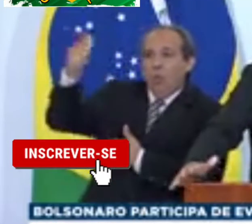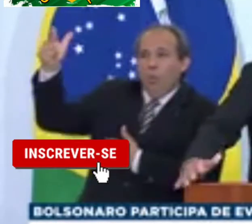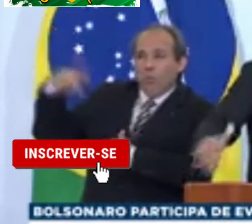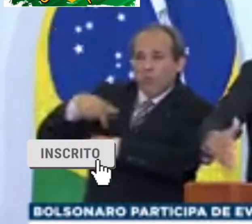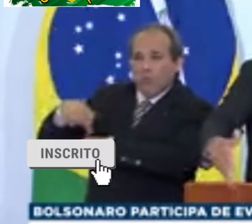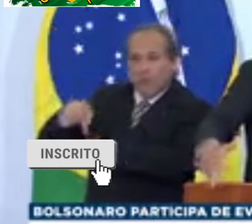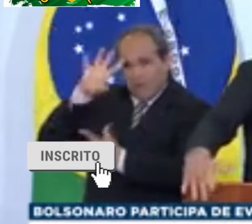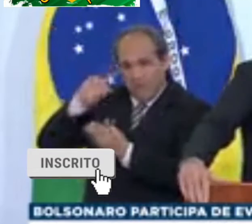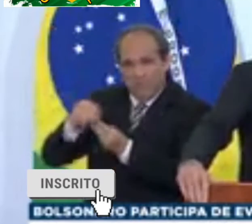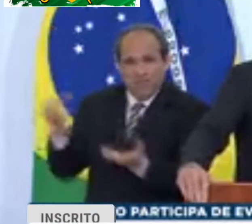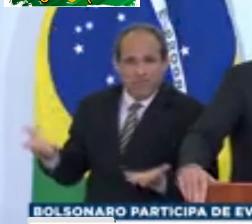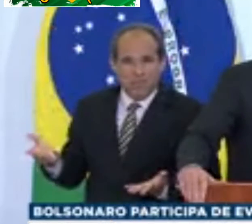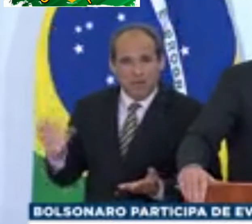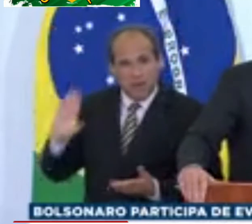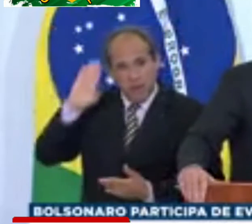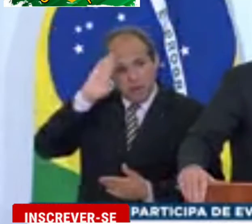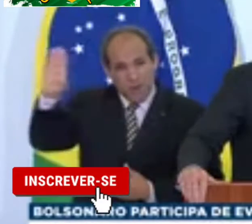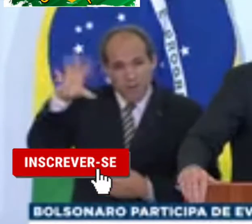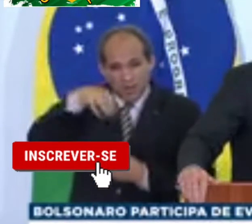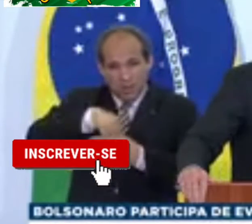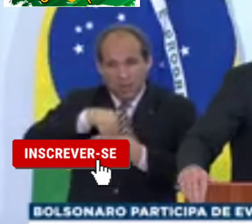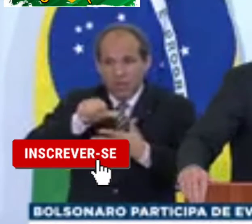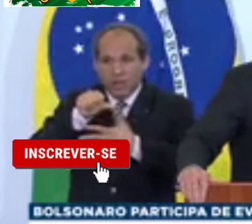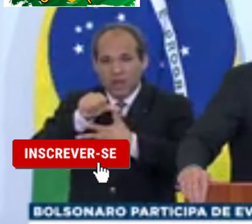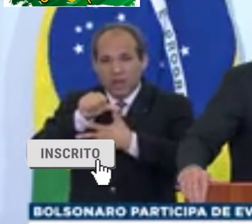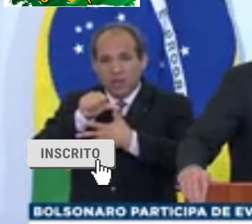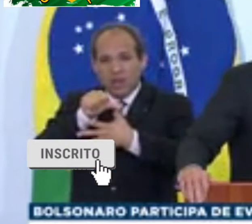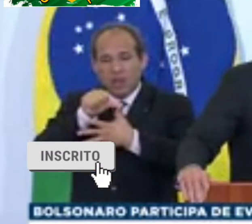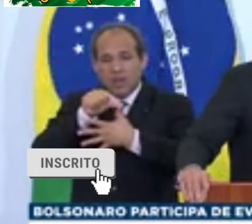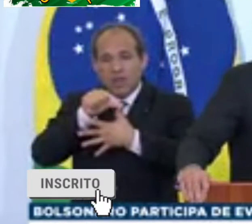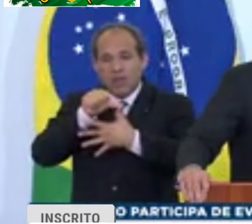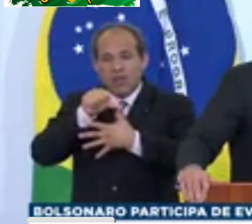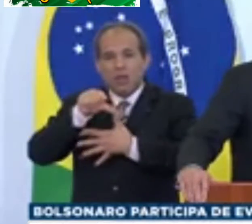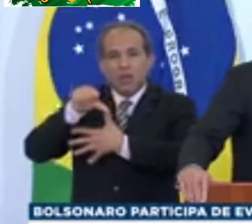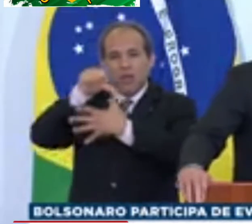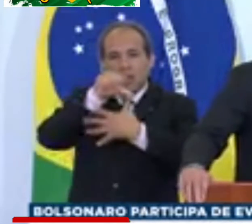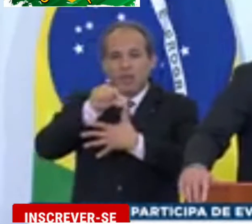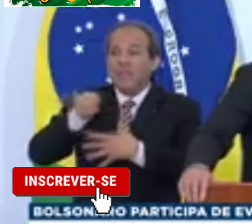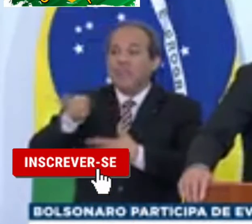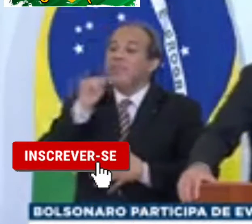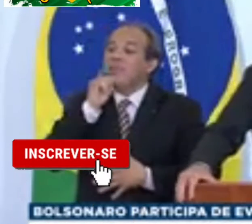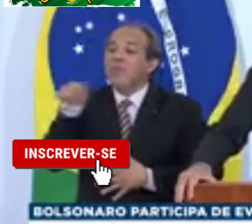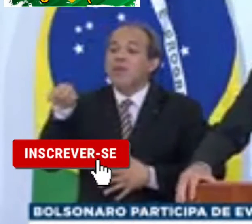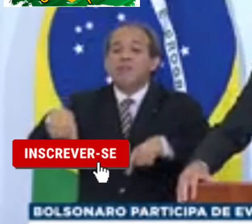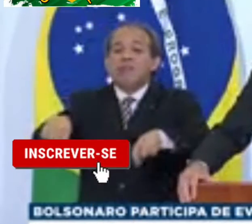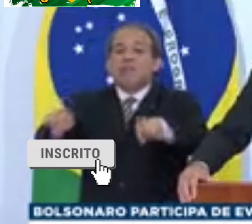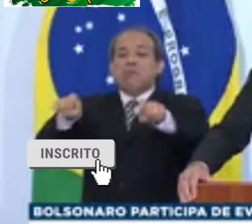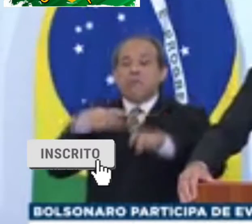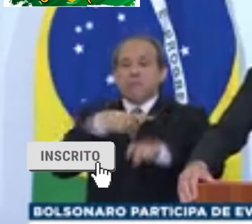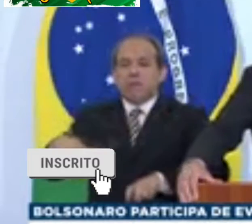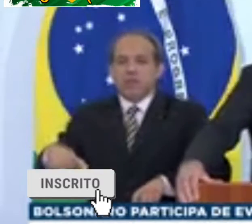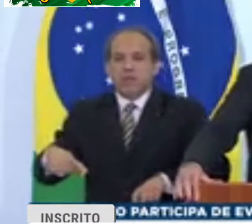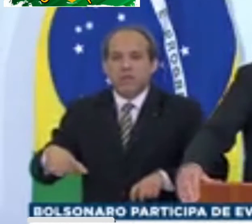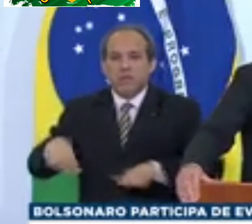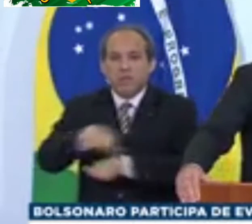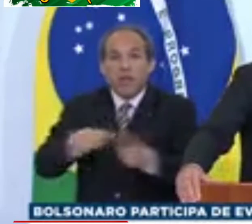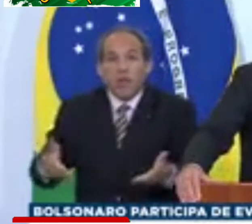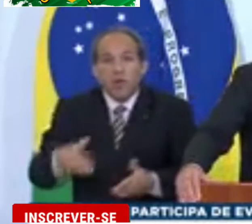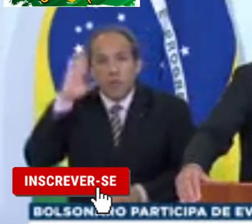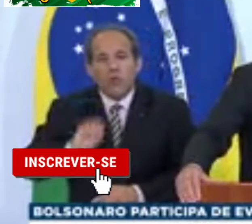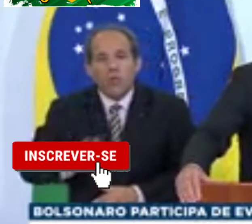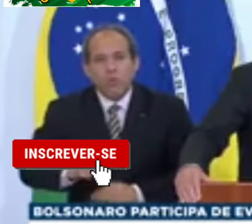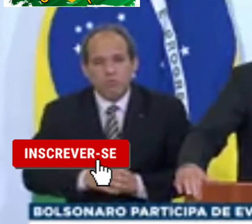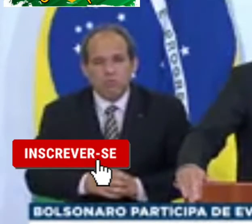do mundo, em especial aqui da América do Sul, onde nós estaríamos agora.